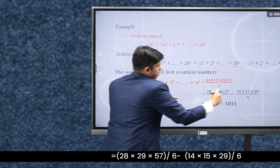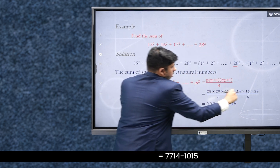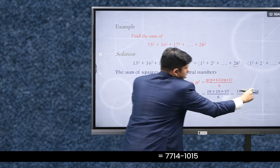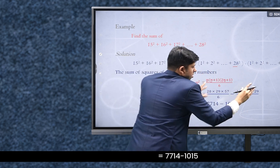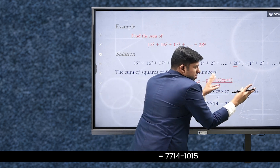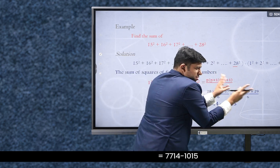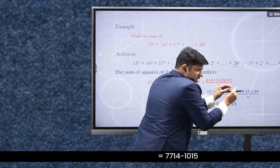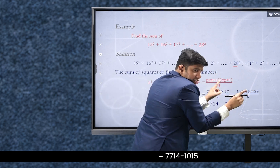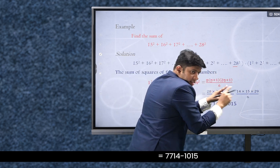ఈజ్ ఈక్వల్ టు